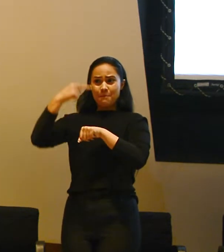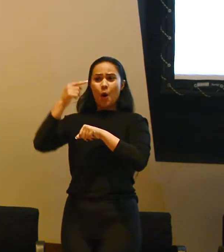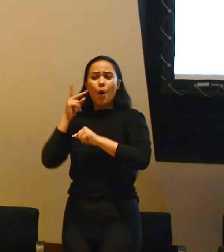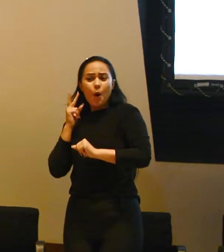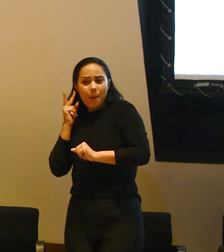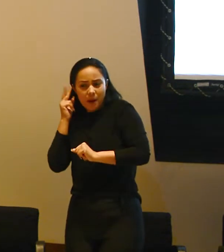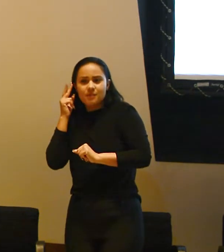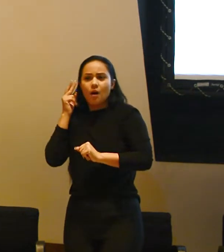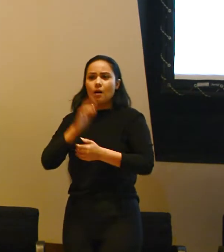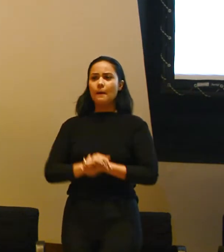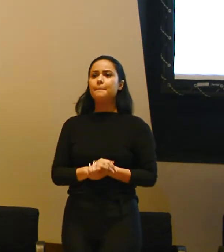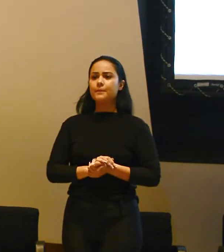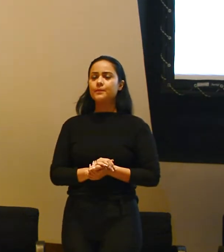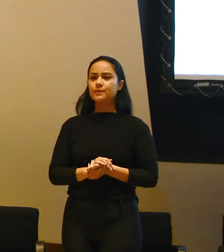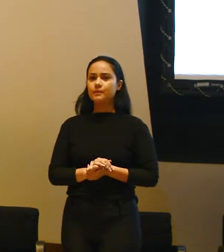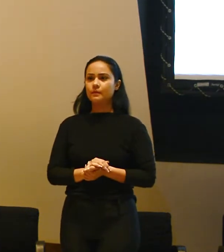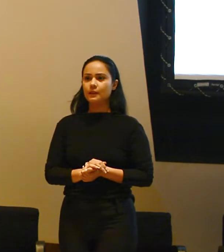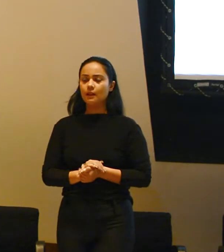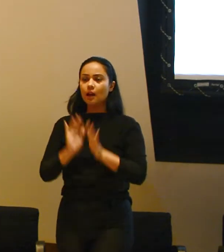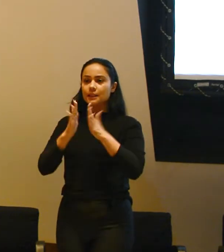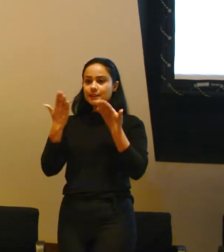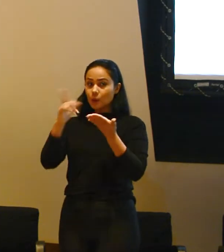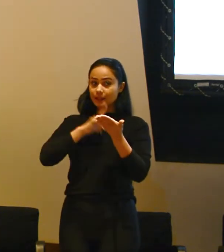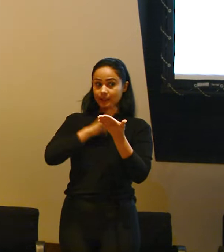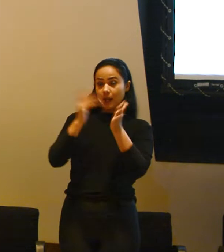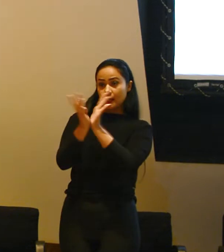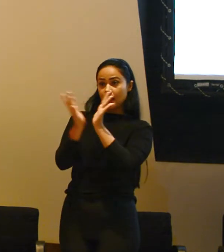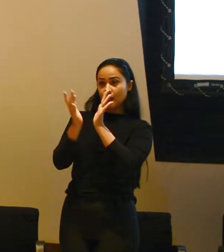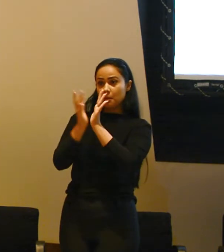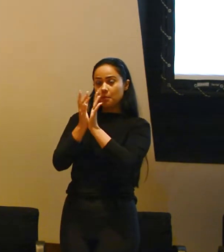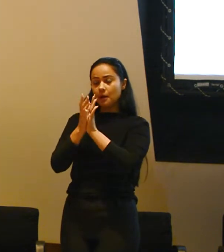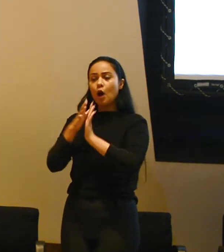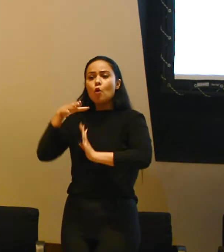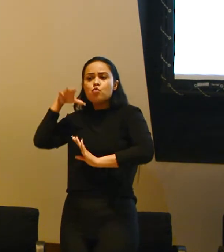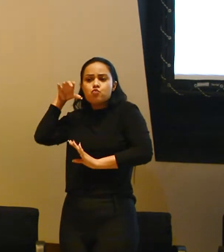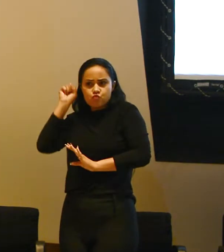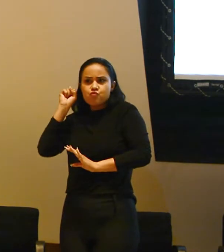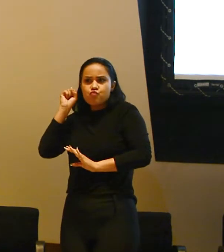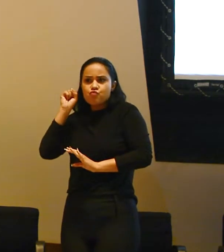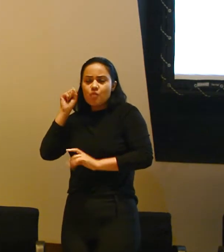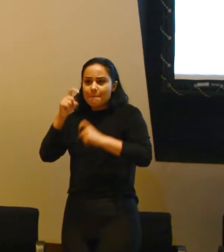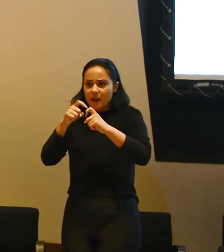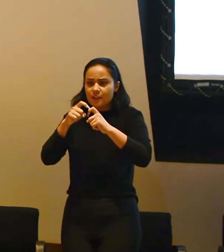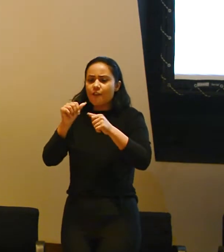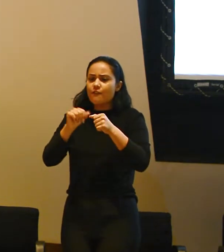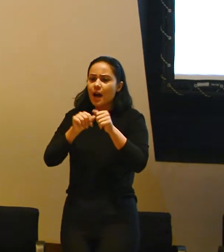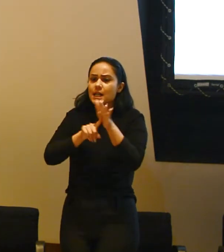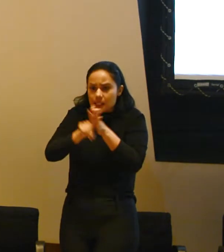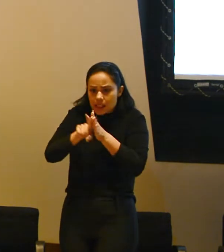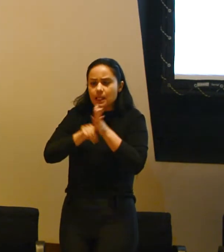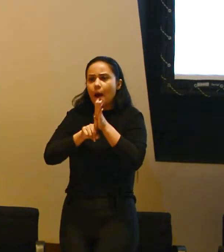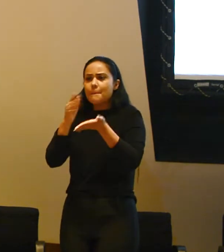dos pacientes, né, no pós-cirúrgico. Então, temos a equipe dos audiologistas que fazem os exames, os diagnósticos